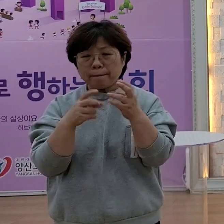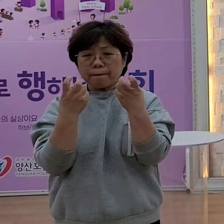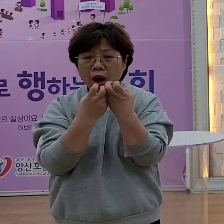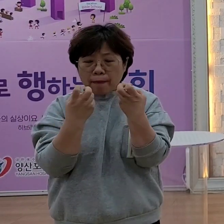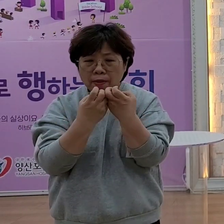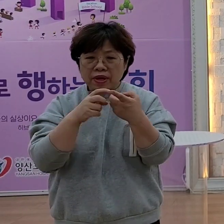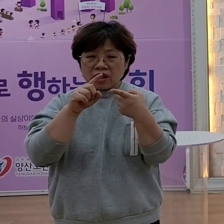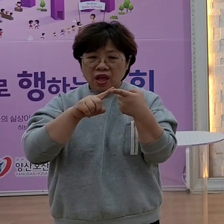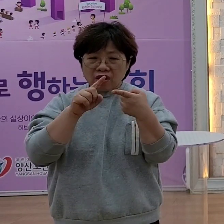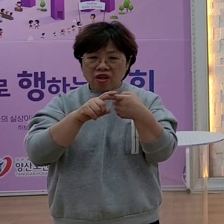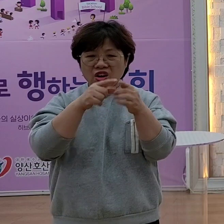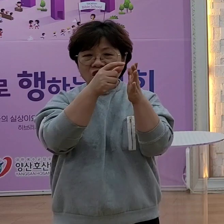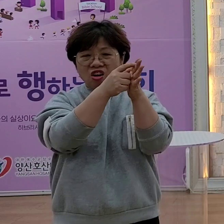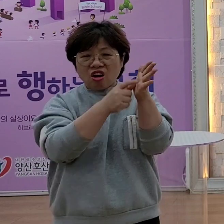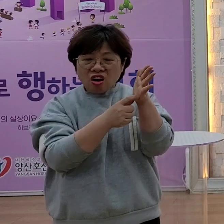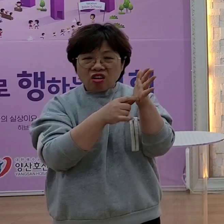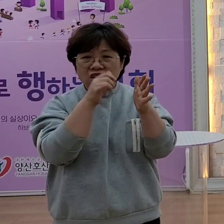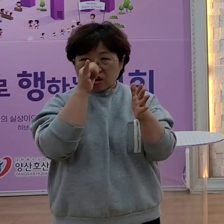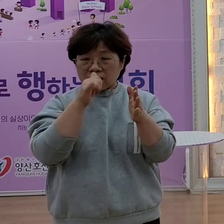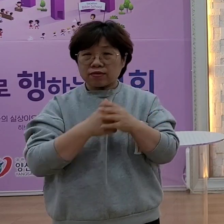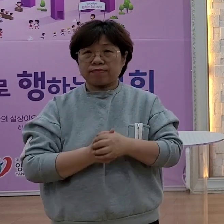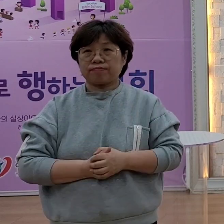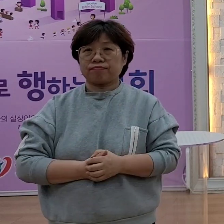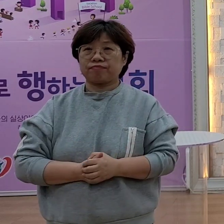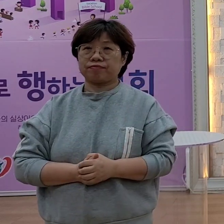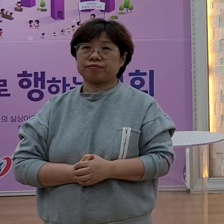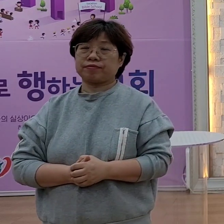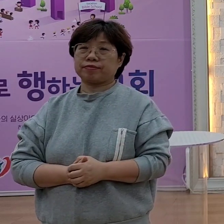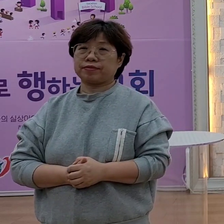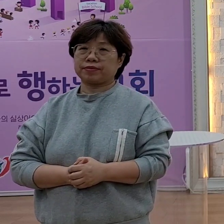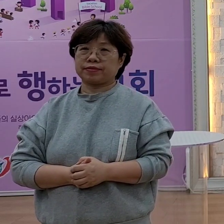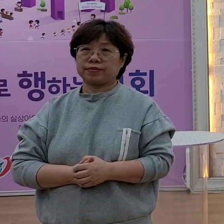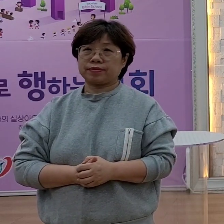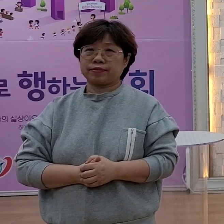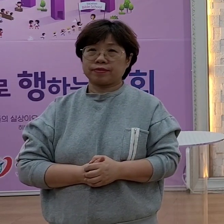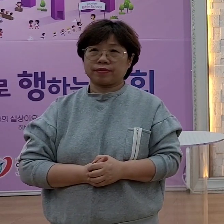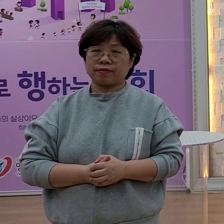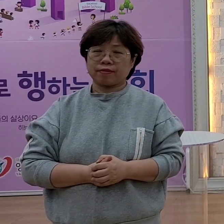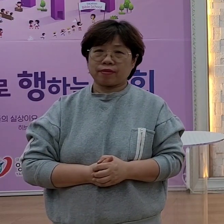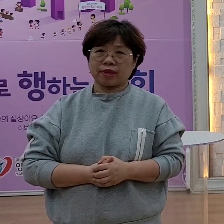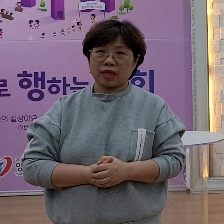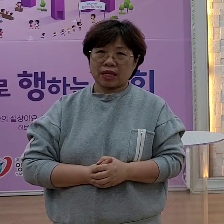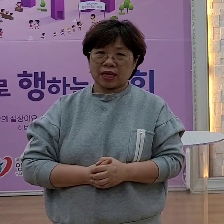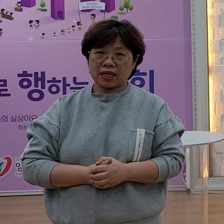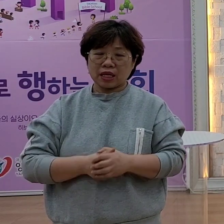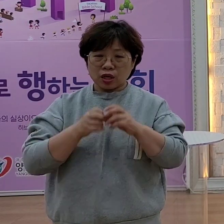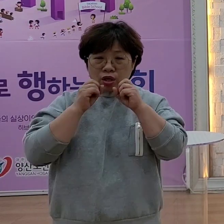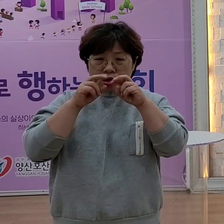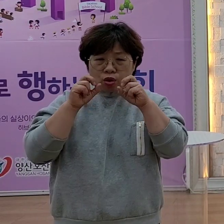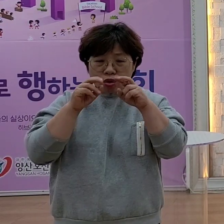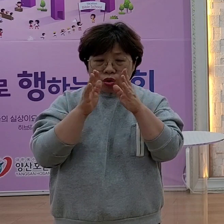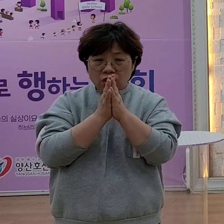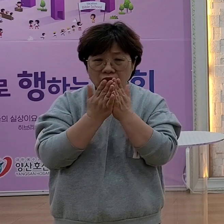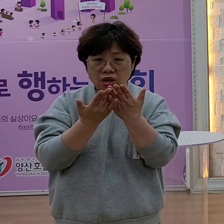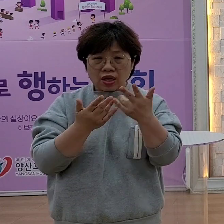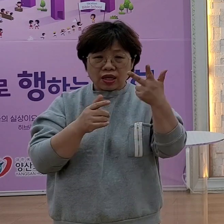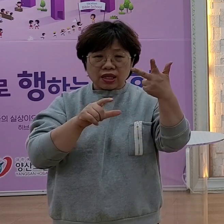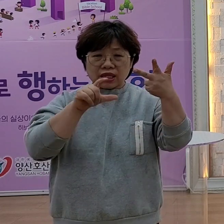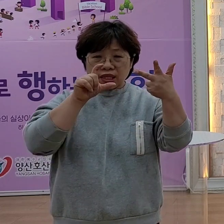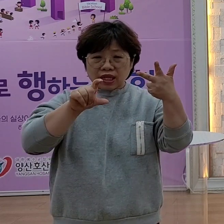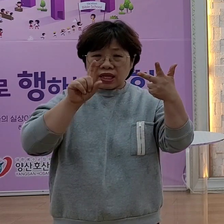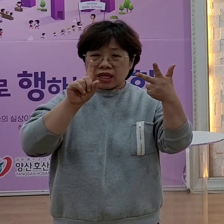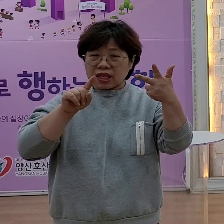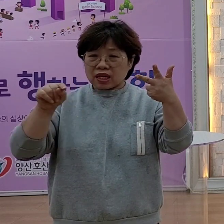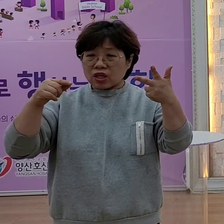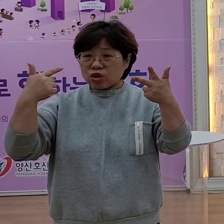반전의 이제 메시지들을 이렇게 담고 있습니다. 그래서 그동안 인생 허무하다고 계속 솔로몬이